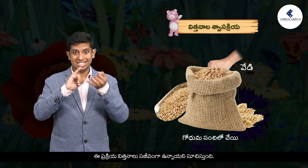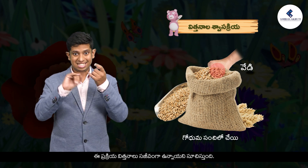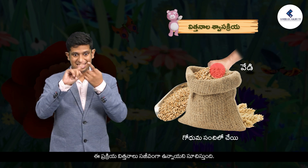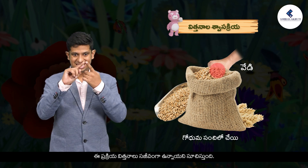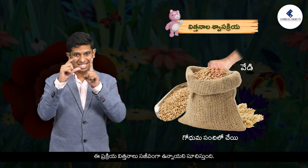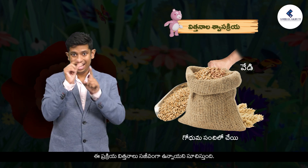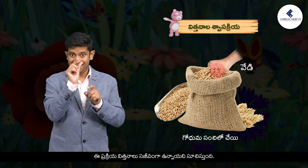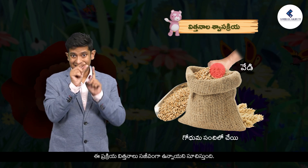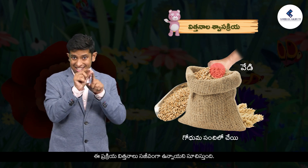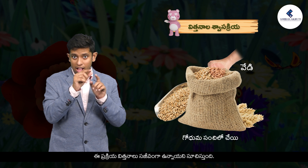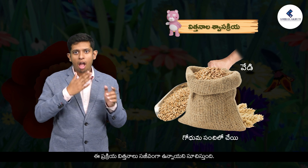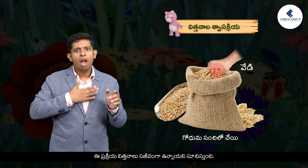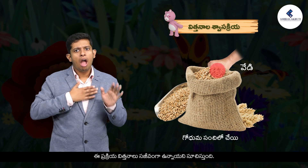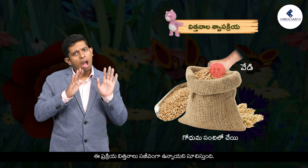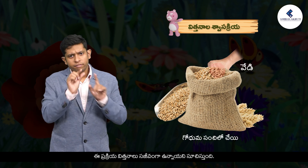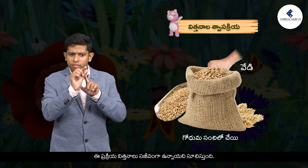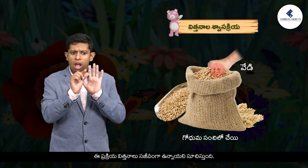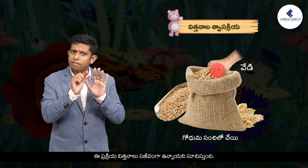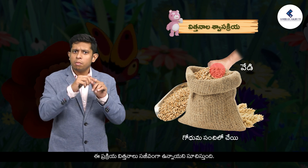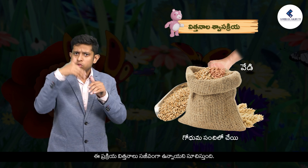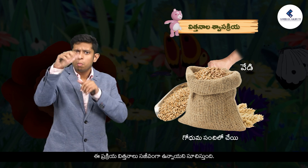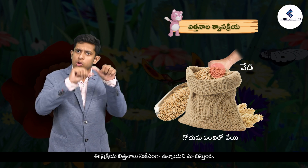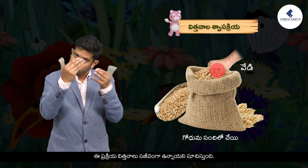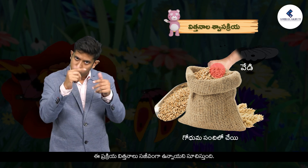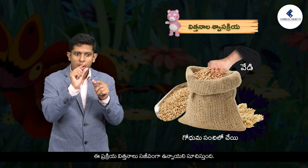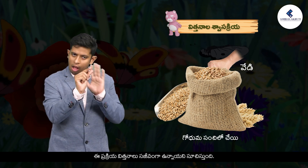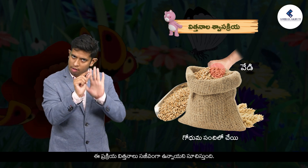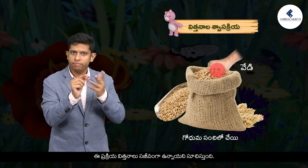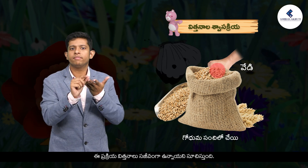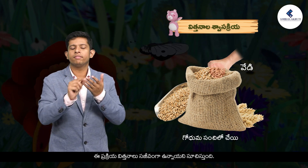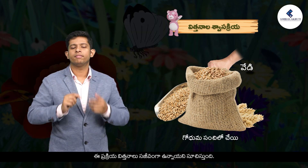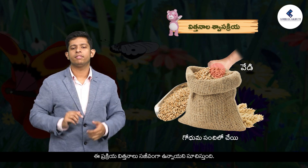ఈ ప్రక్రియ విత్తనాలు సజీవంగా ఉన్నాయని సూచిస్తుంది.